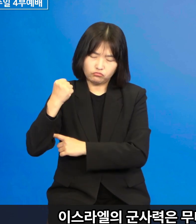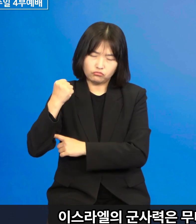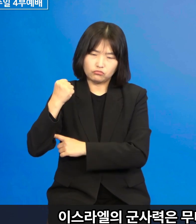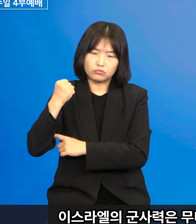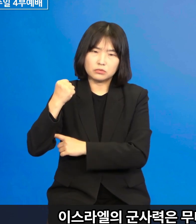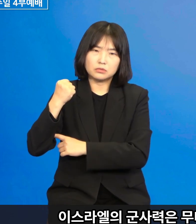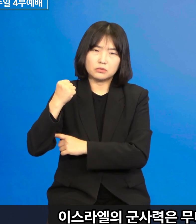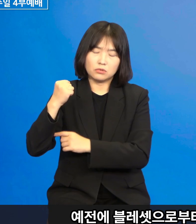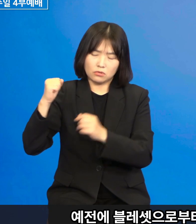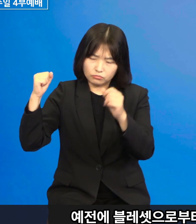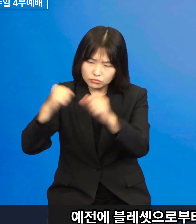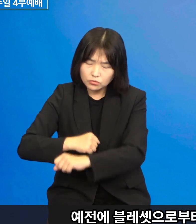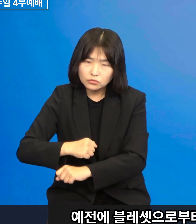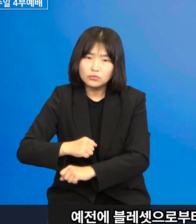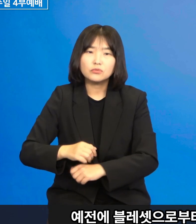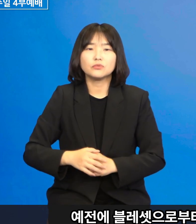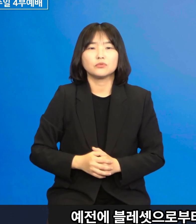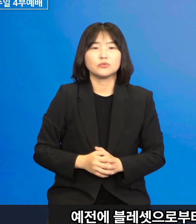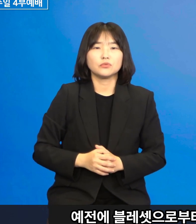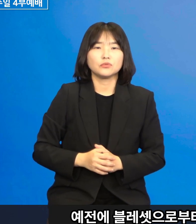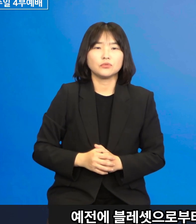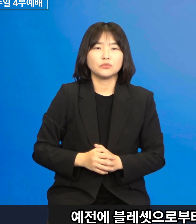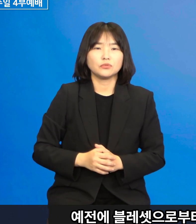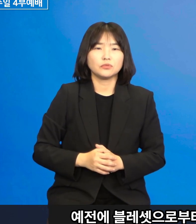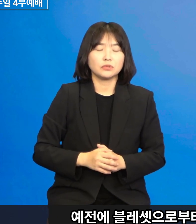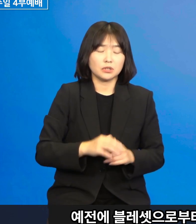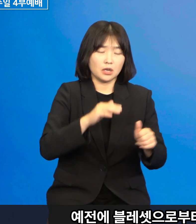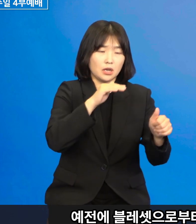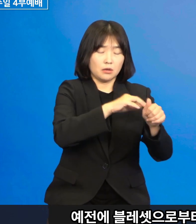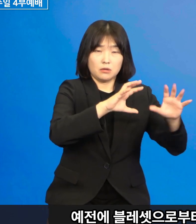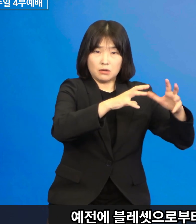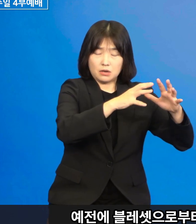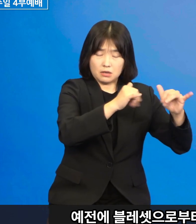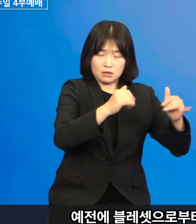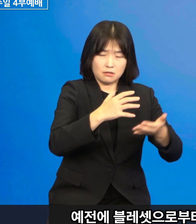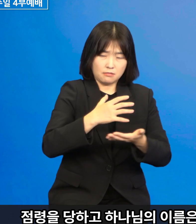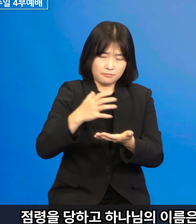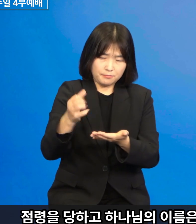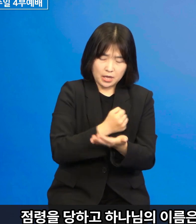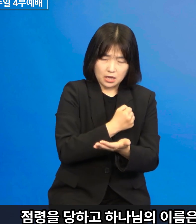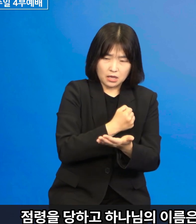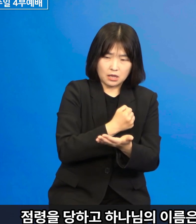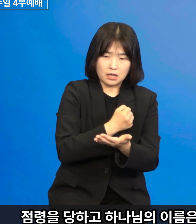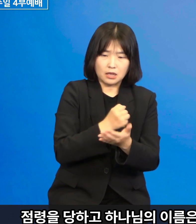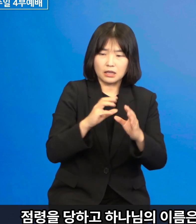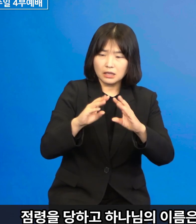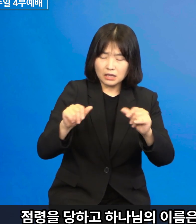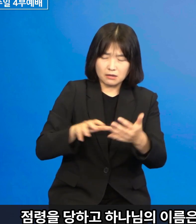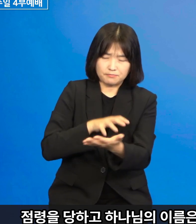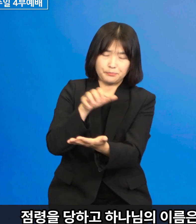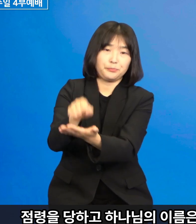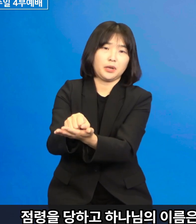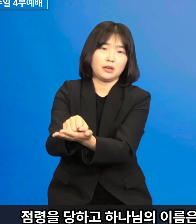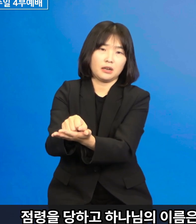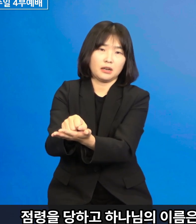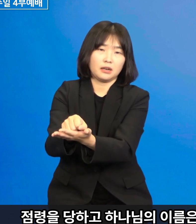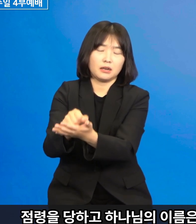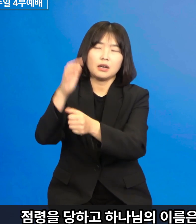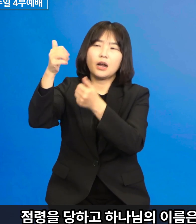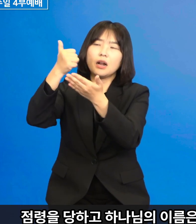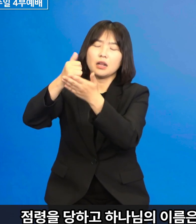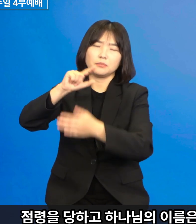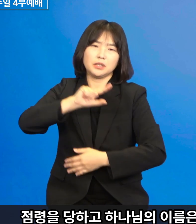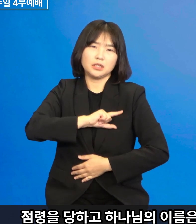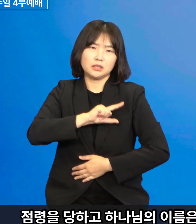지도부는 죽임을 당했고 예전에 블레셋으로부터 빼앗았던 땅은 다시 뺏겨서 점령을 당하고 하나님의 이름은